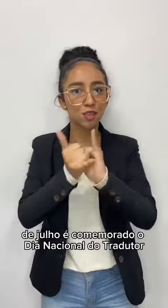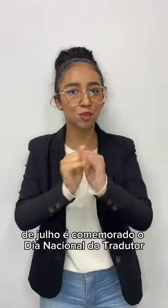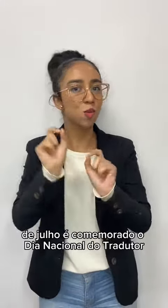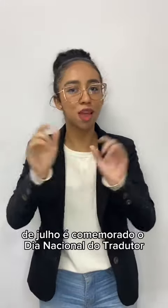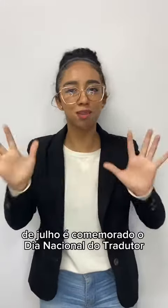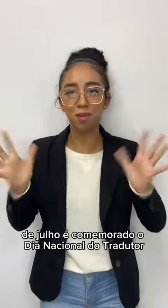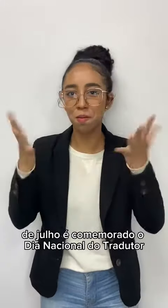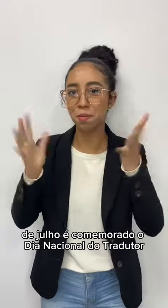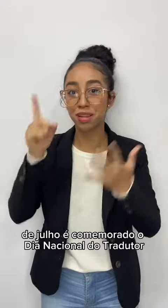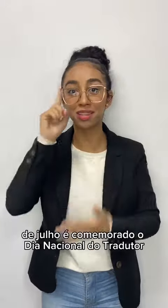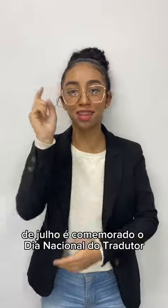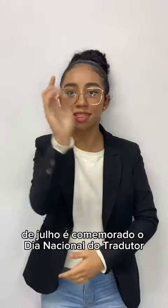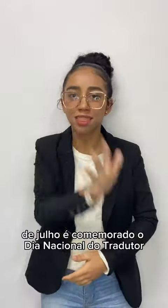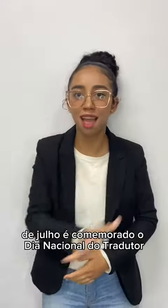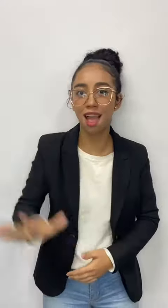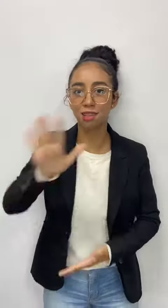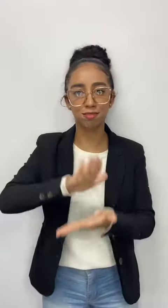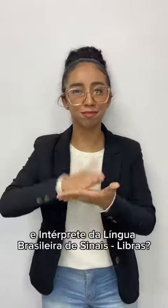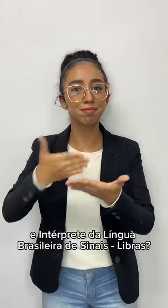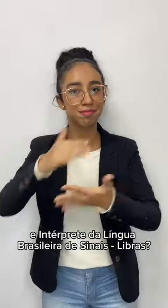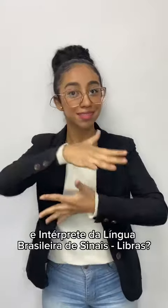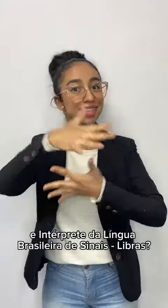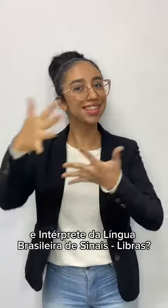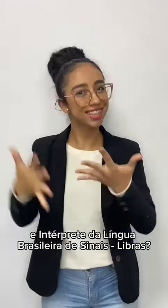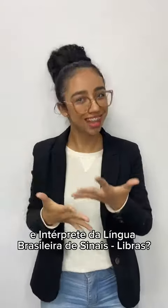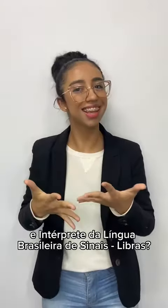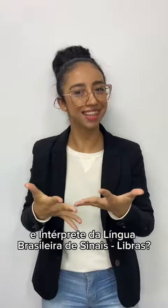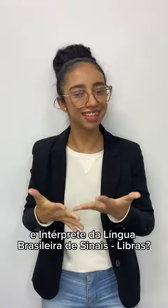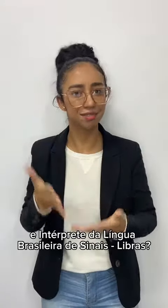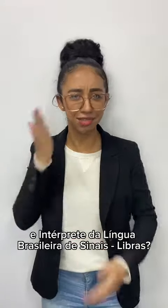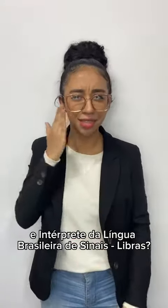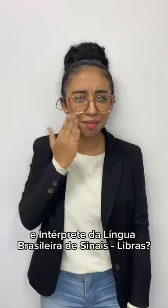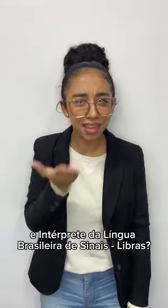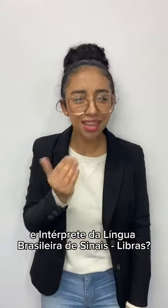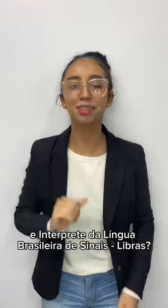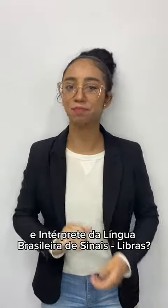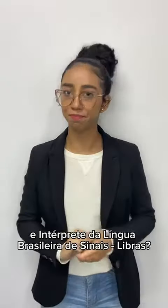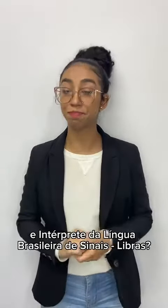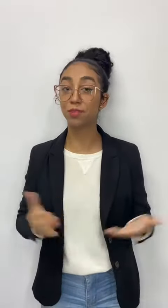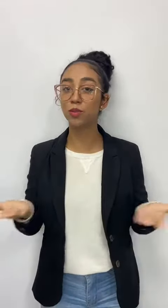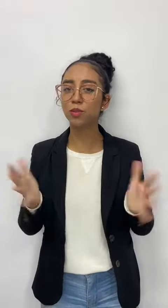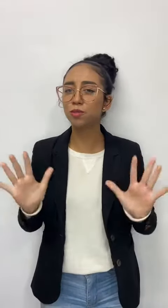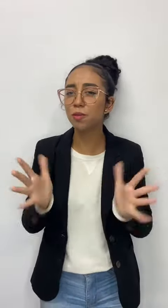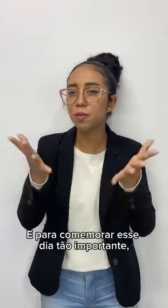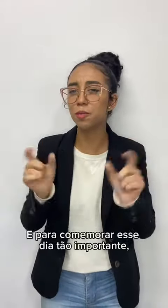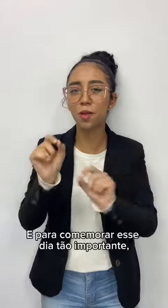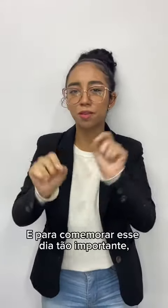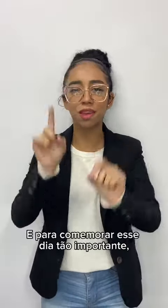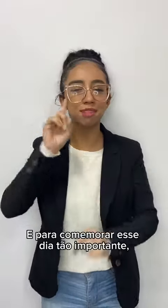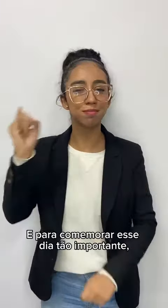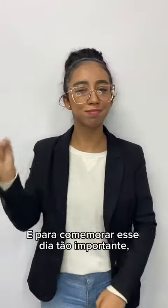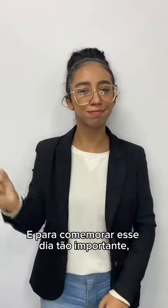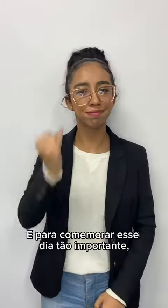comemorado o Dia Nacional do Tradutor e Intérprete da Língua Brasileira de Sinais, Libras? E para comemorar esse dia